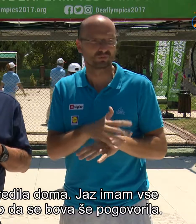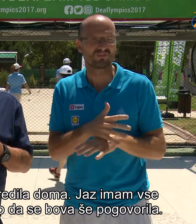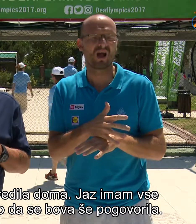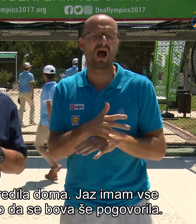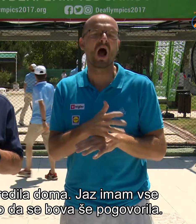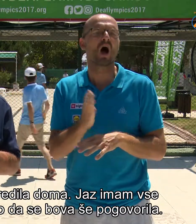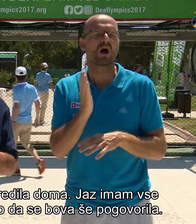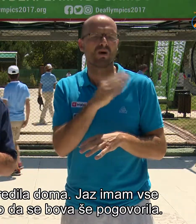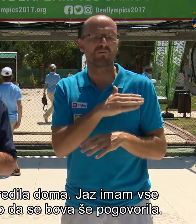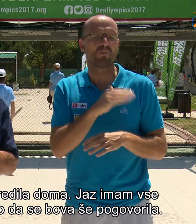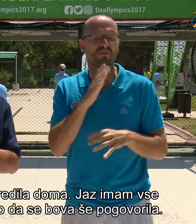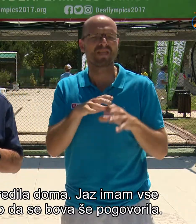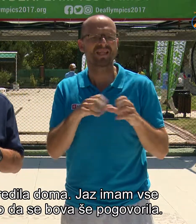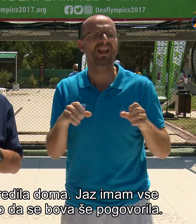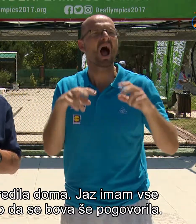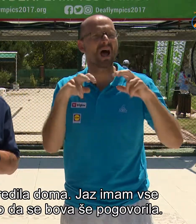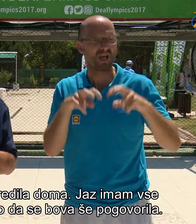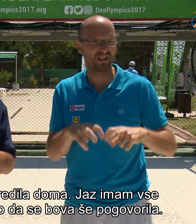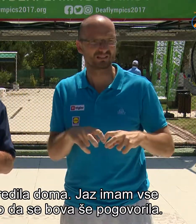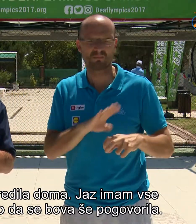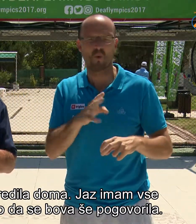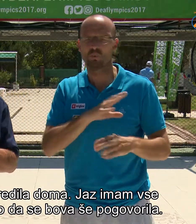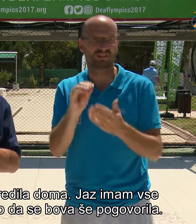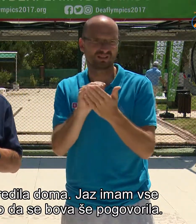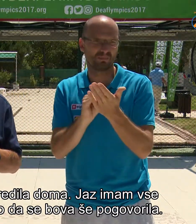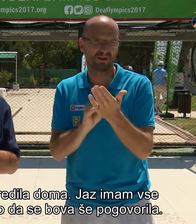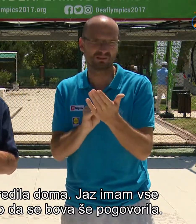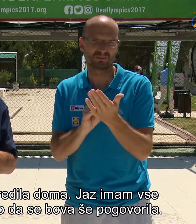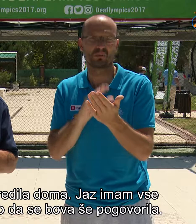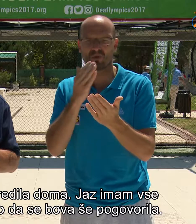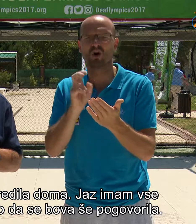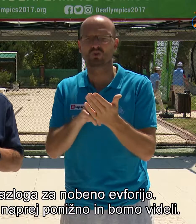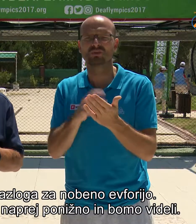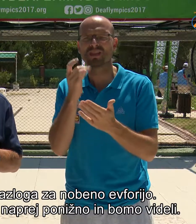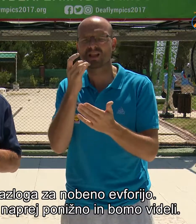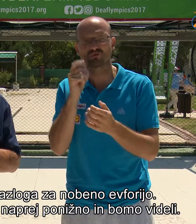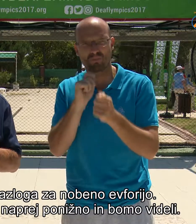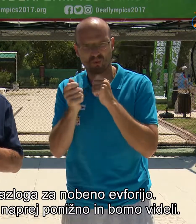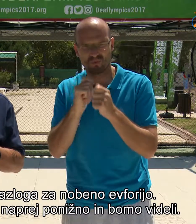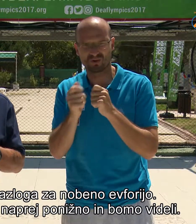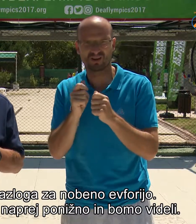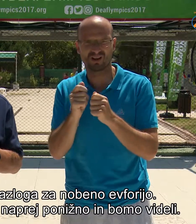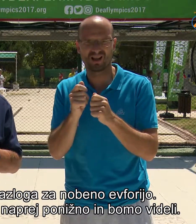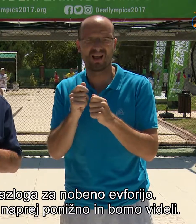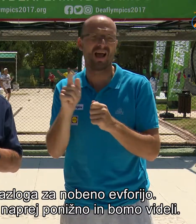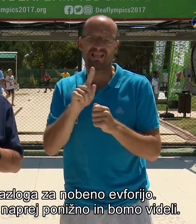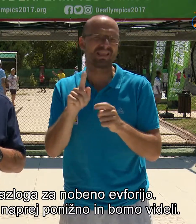naredila doma, jaz imam vse zabeleženo, tako da se bova še pogovorila. Vsekakor pa ni razloga za nobeno